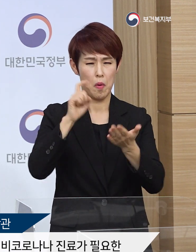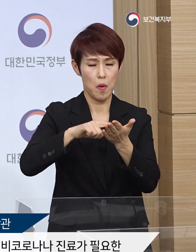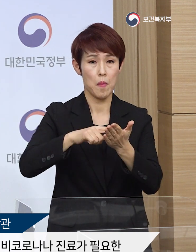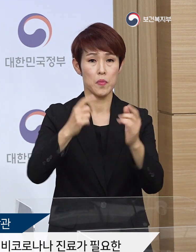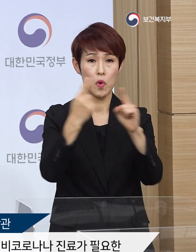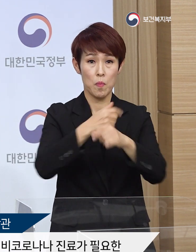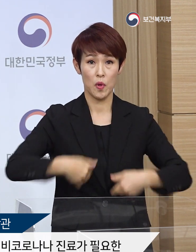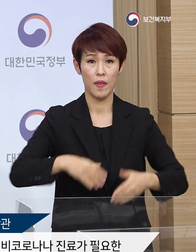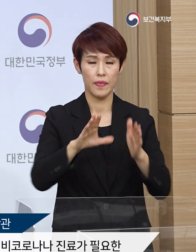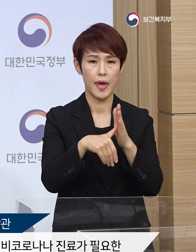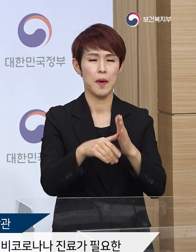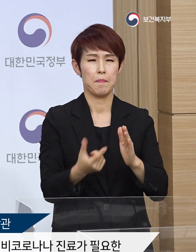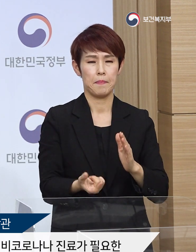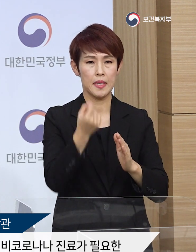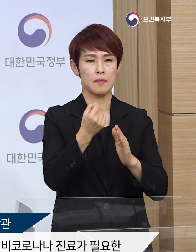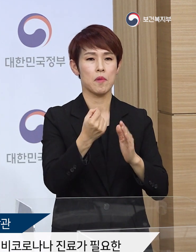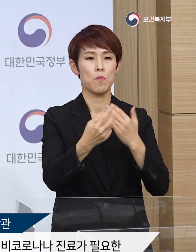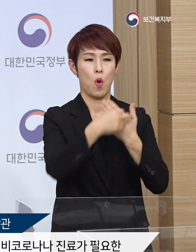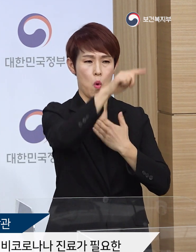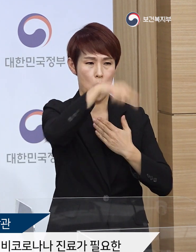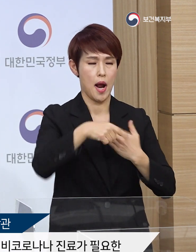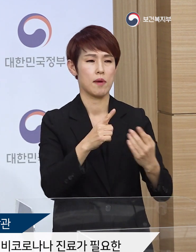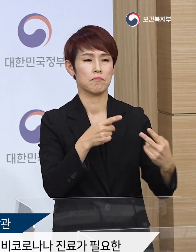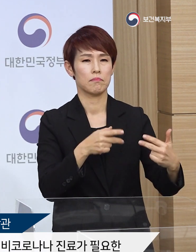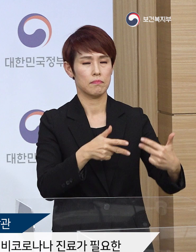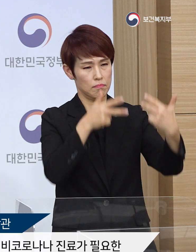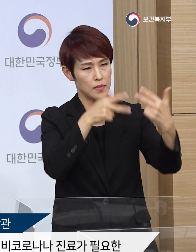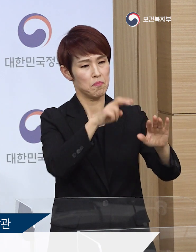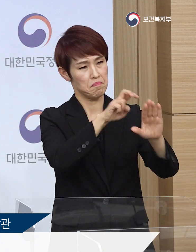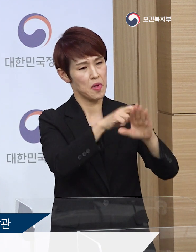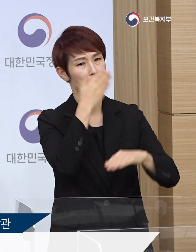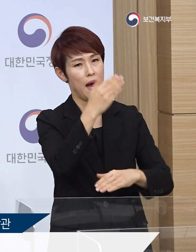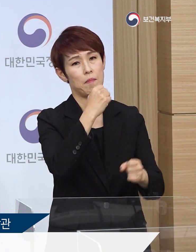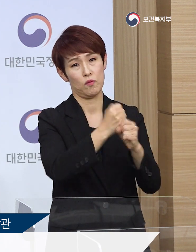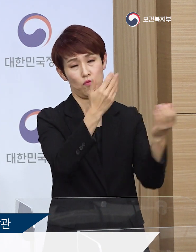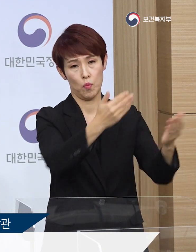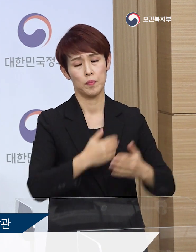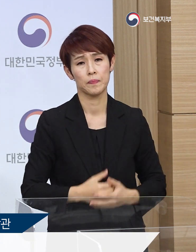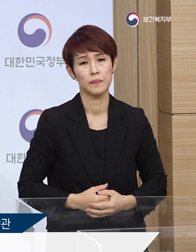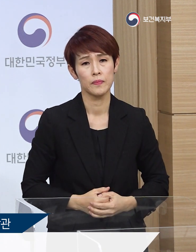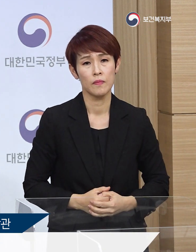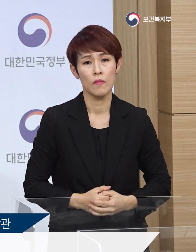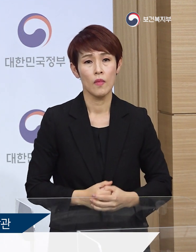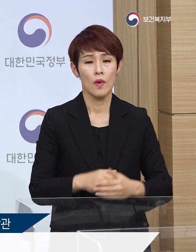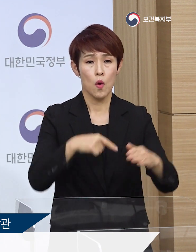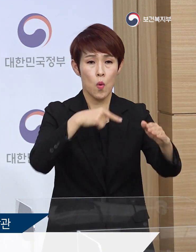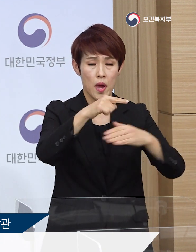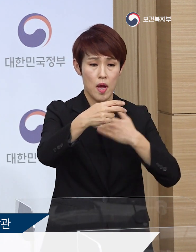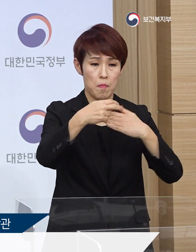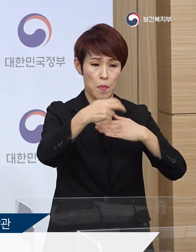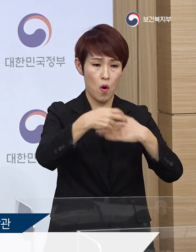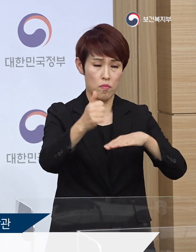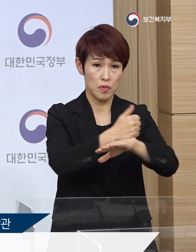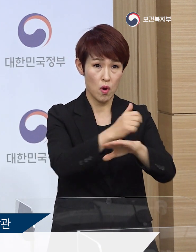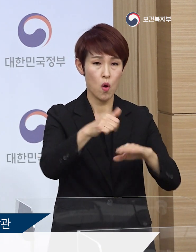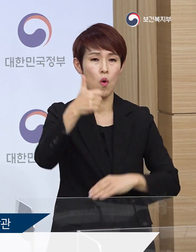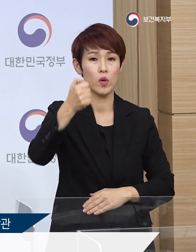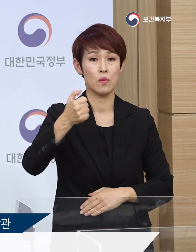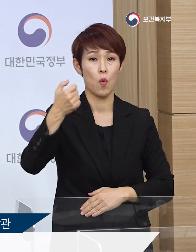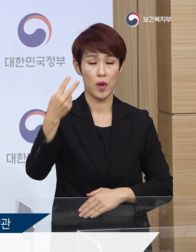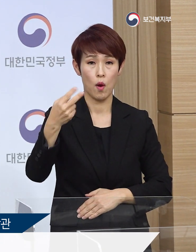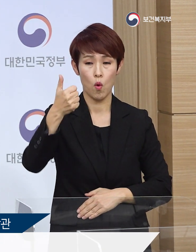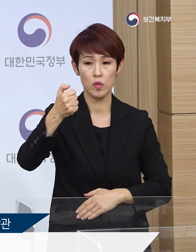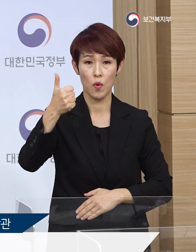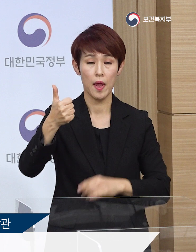신속하게 대면 진료가 가능하게 할 것입니다. 외래진료센터는 현재 55개소에서